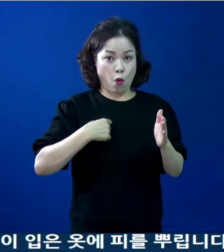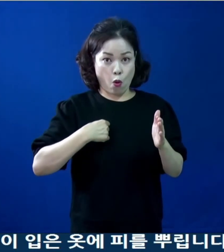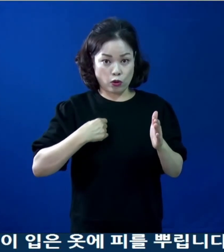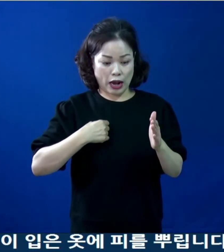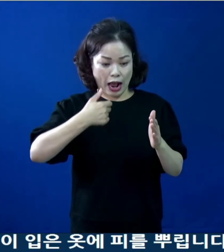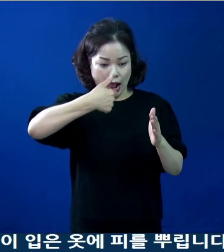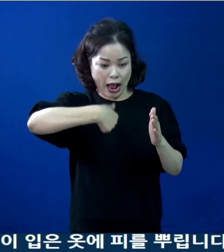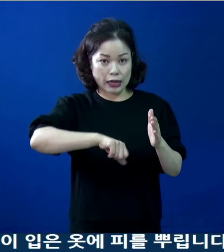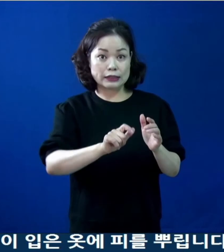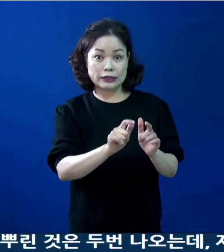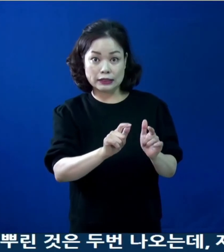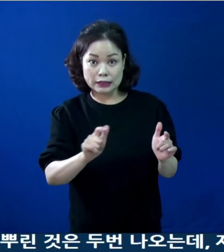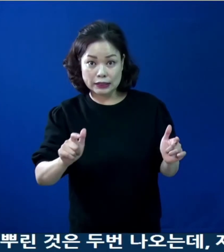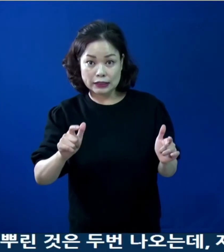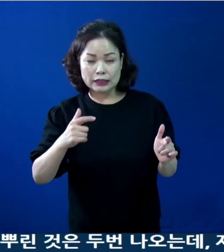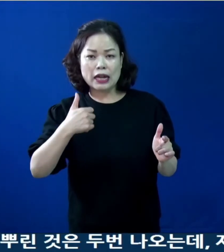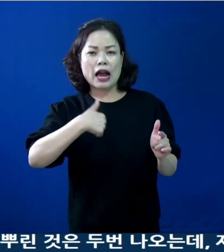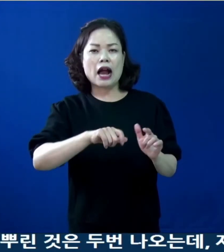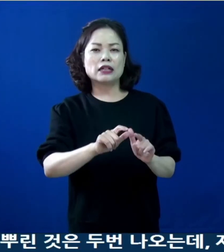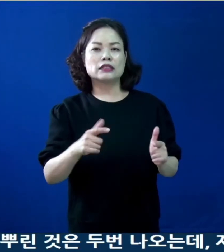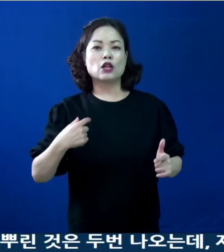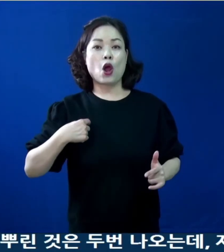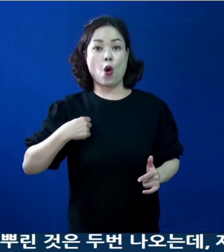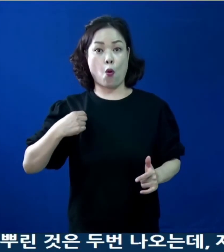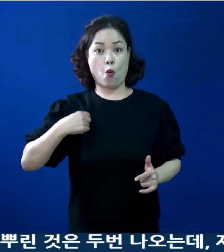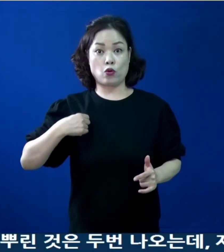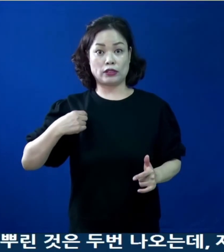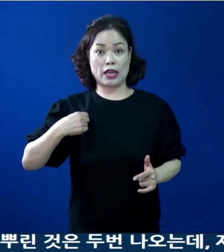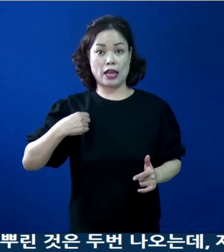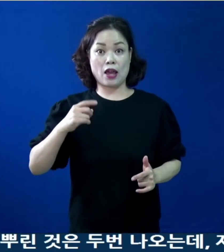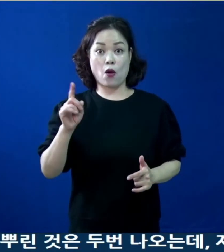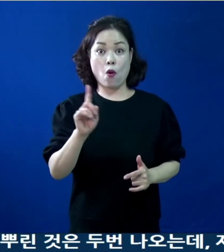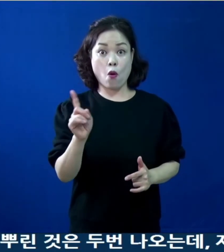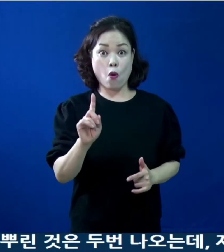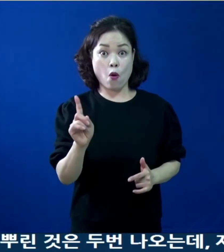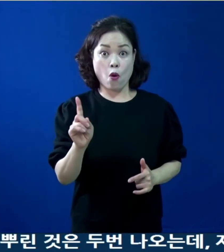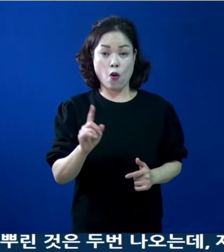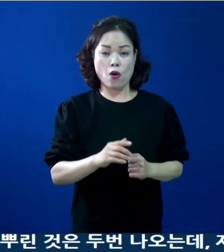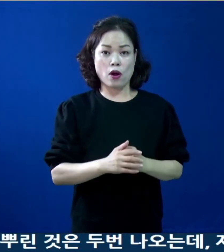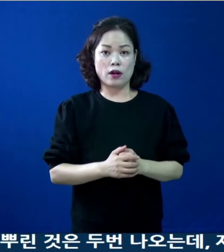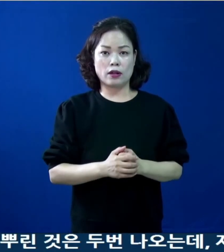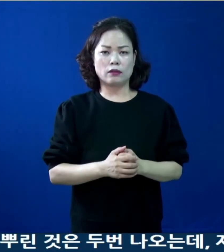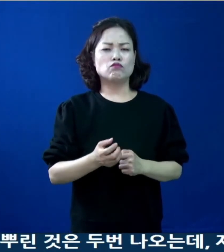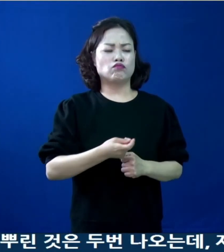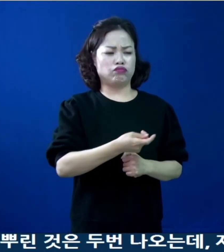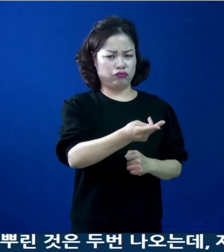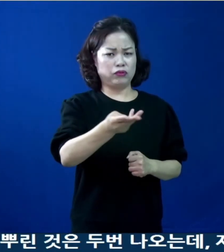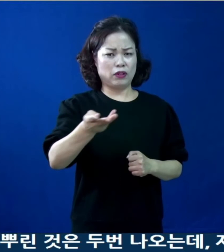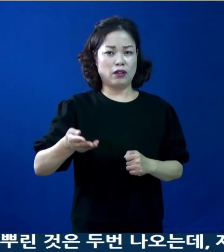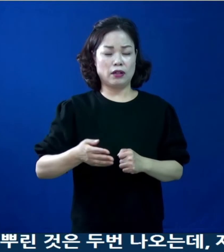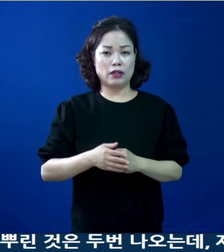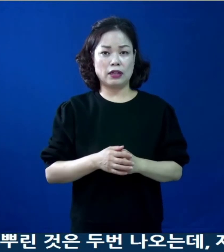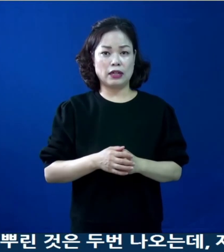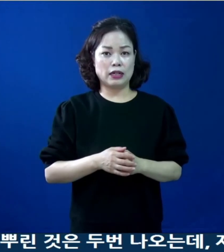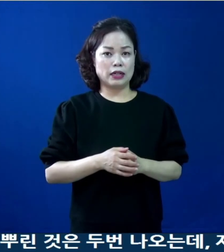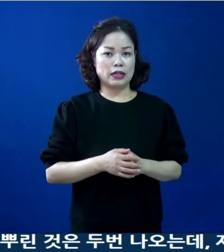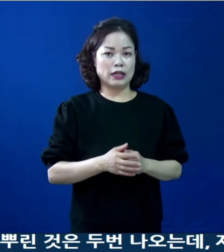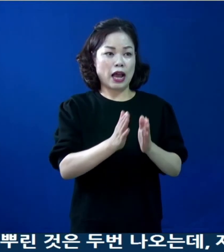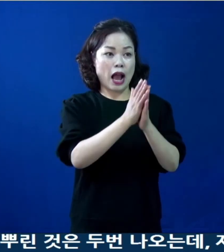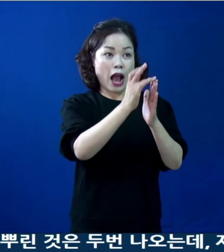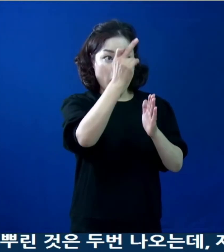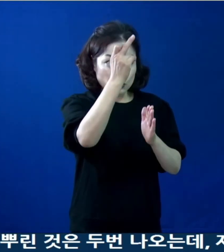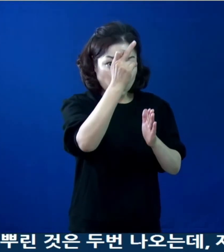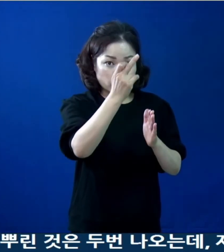그의 아들들과 그의 아들들의 옷에 어떻게 해서 뿌려서 아론과 그의 옷과